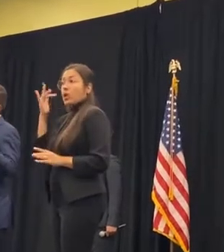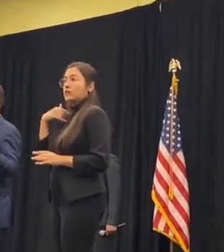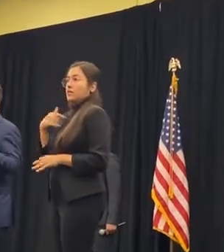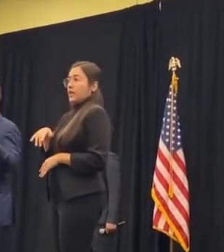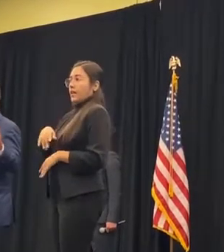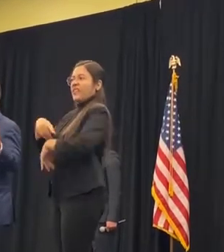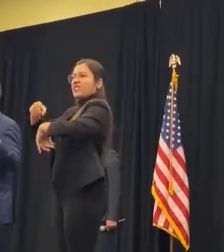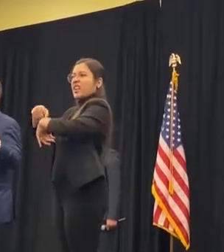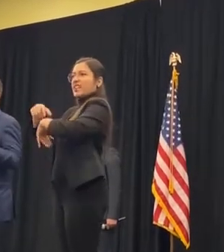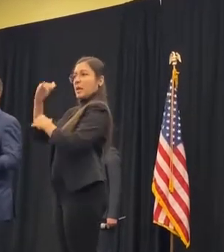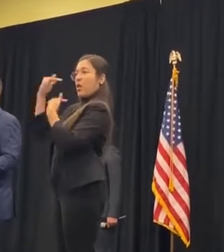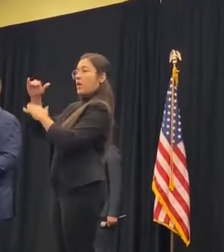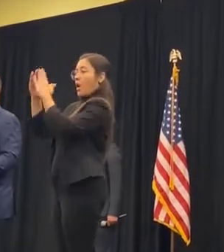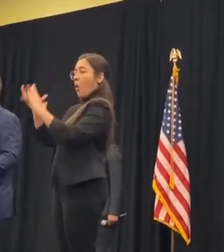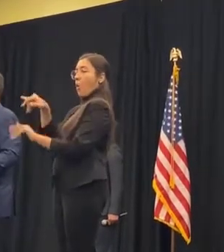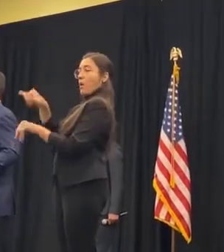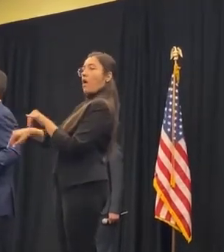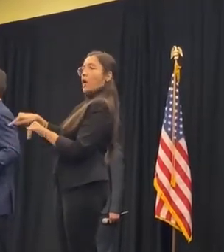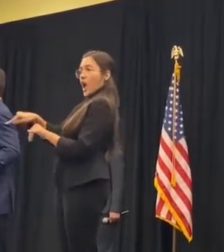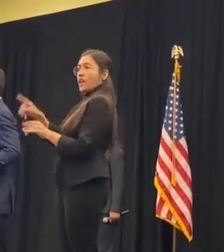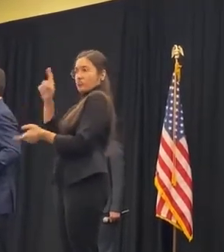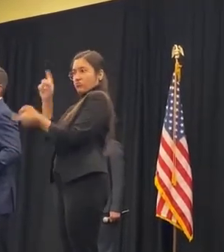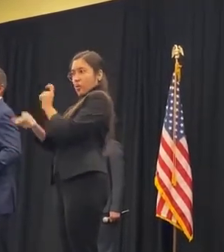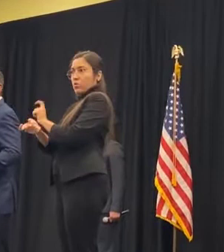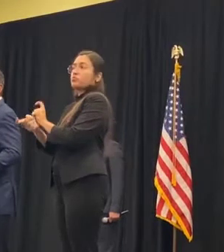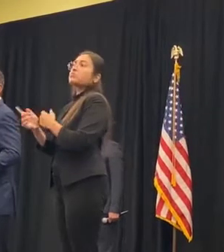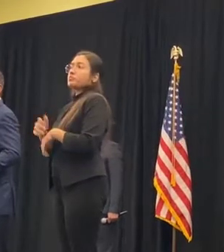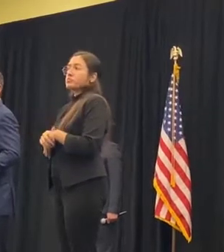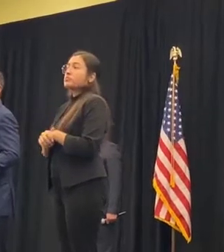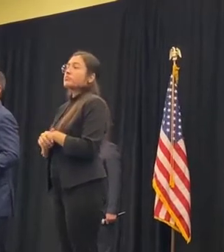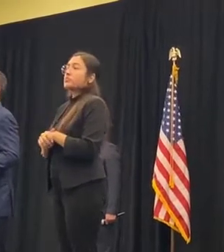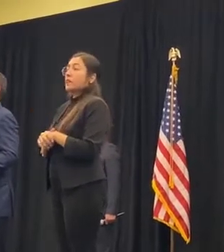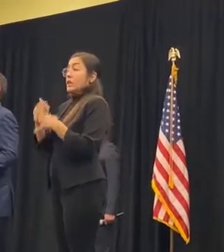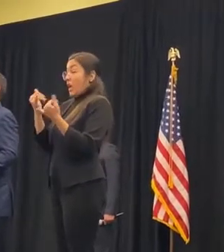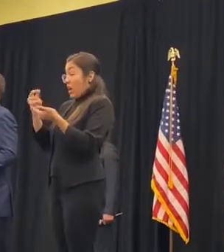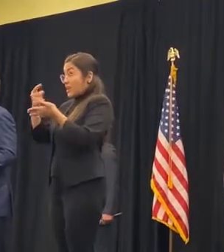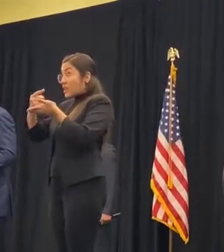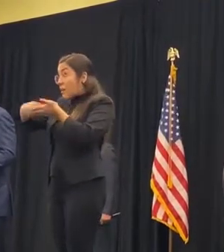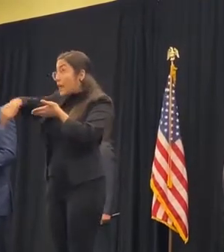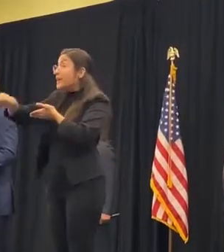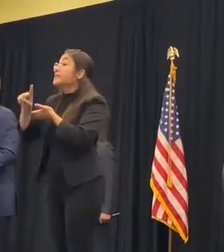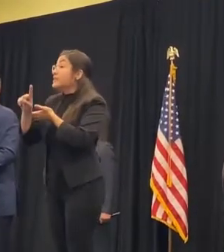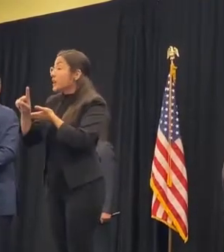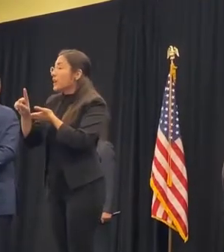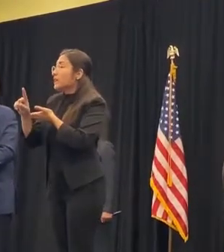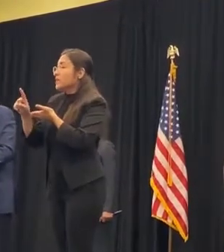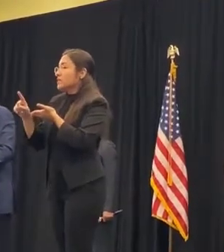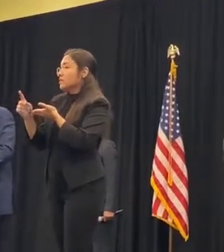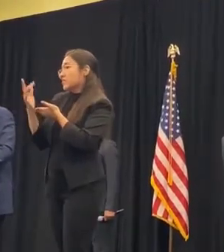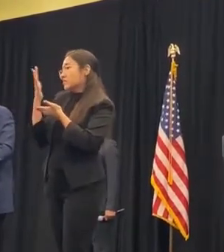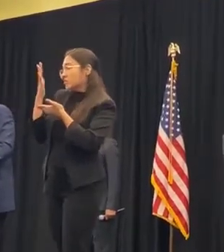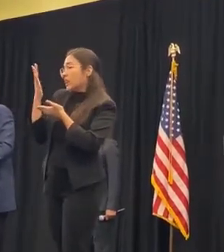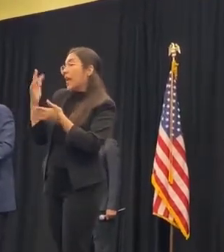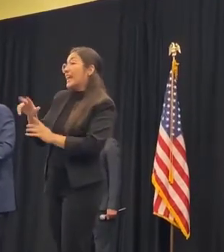fue hace cerca de 2 semanas atrás, y a partir de mediados de la semana que viene, como resultado de la restricción